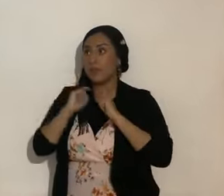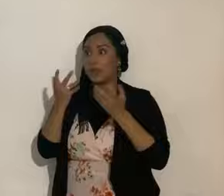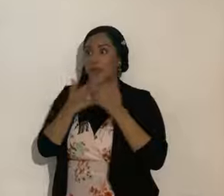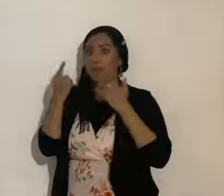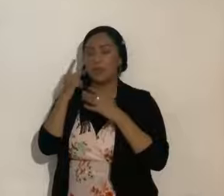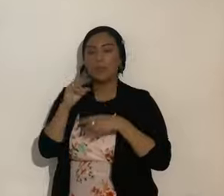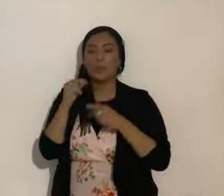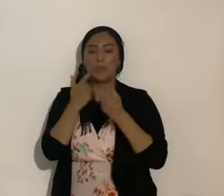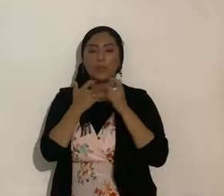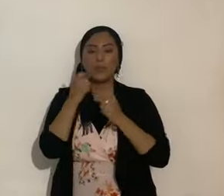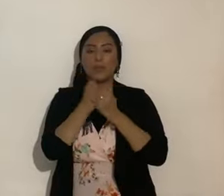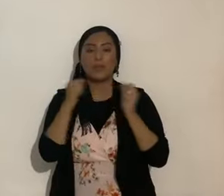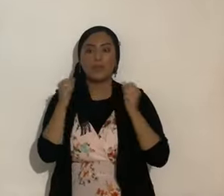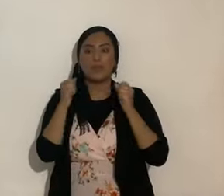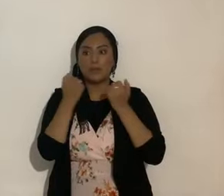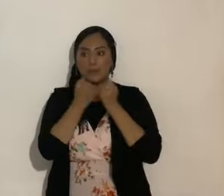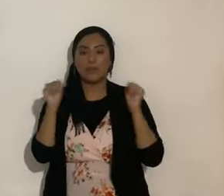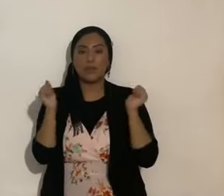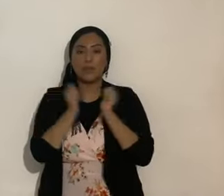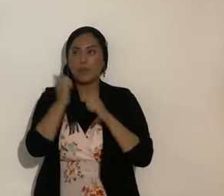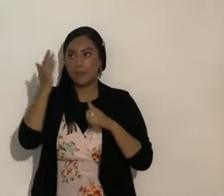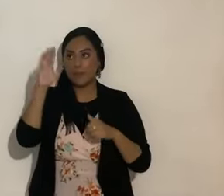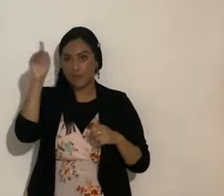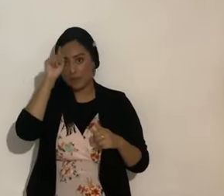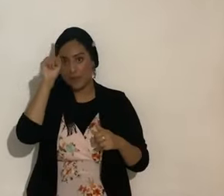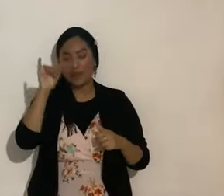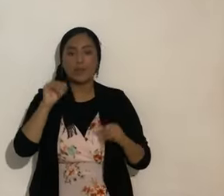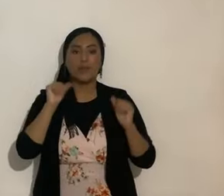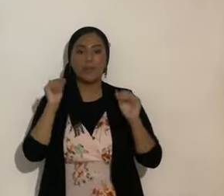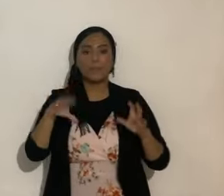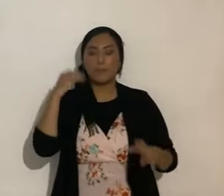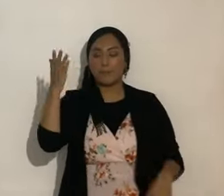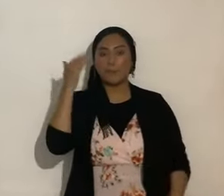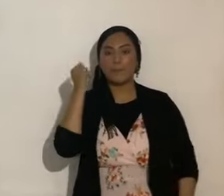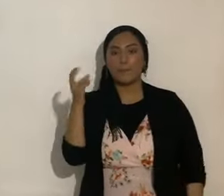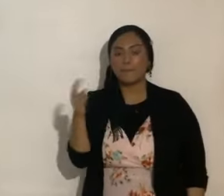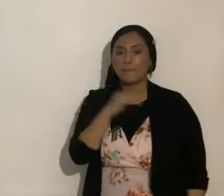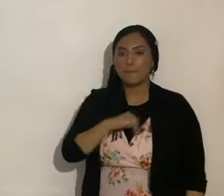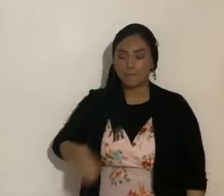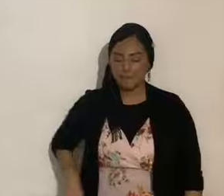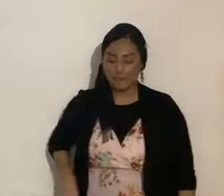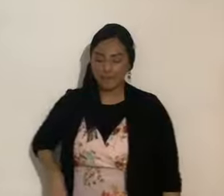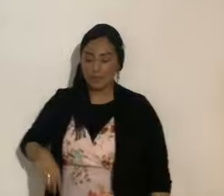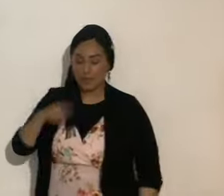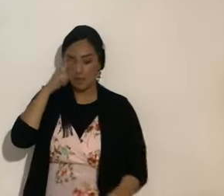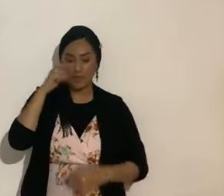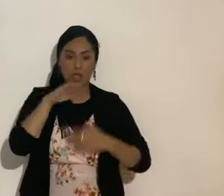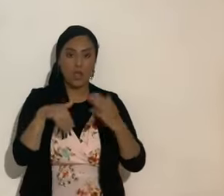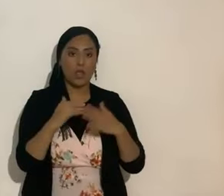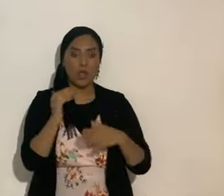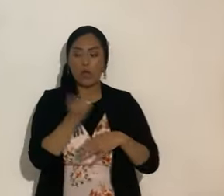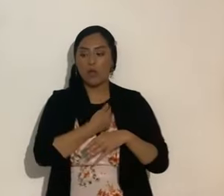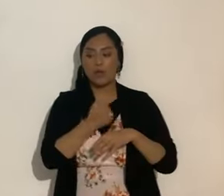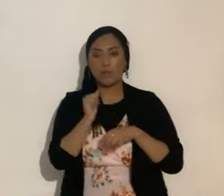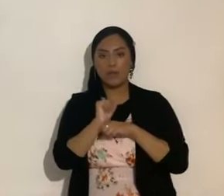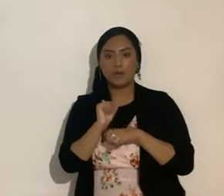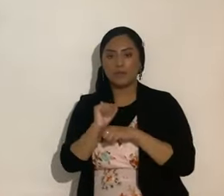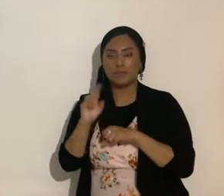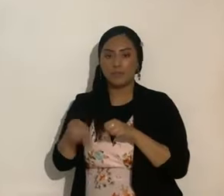El mayor regalo es la salvación, estar con Él por la eternidad, bendito es Yahshua Mashiach, porque todos en nuestro trabajo